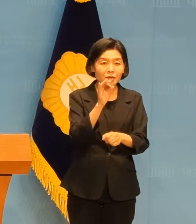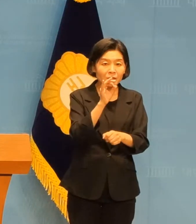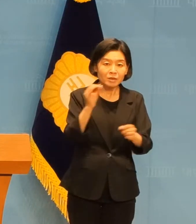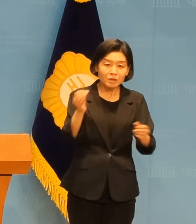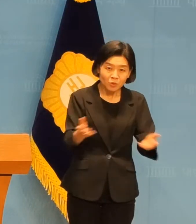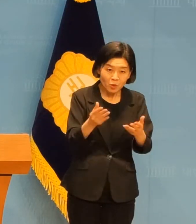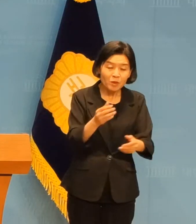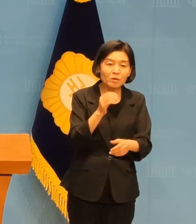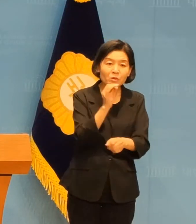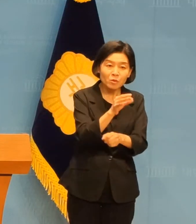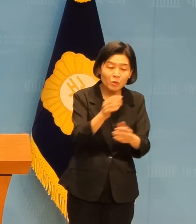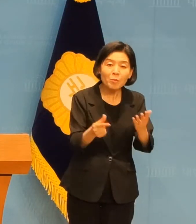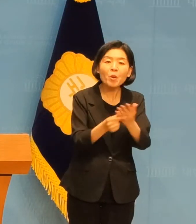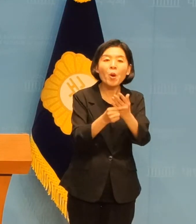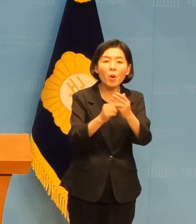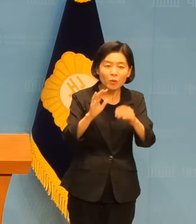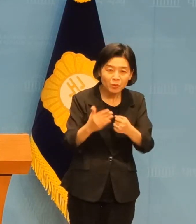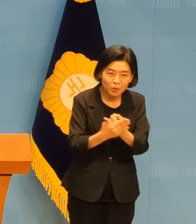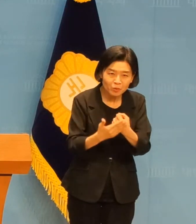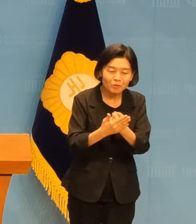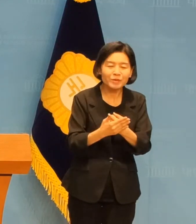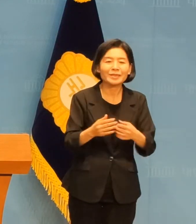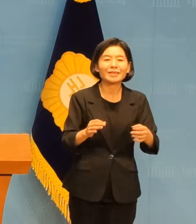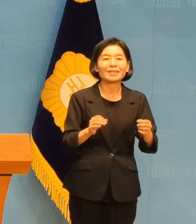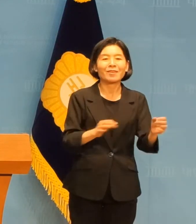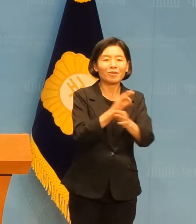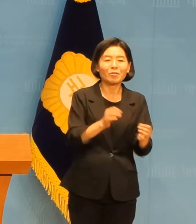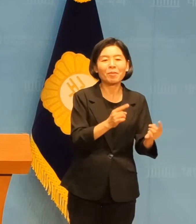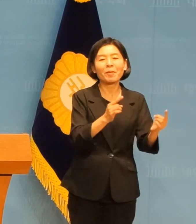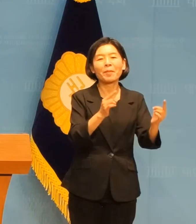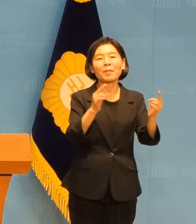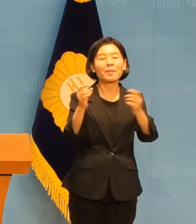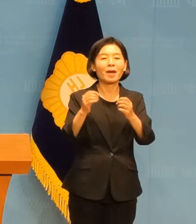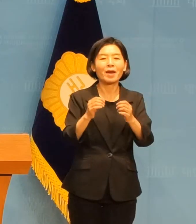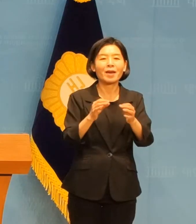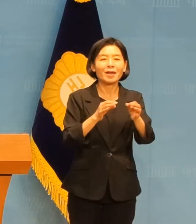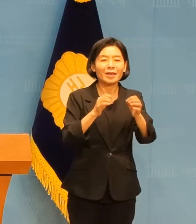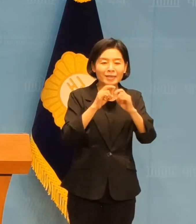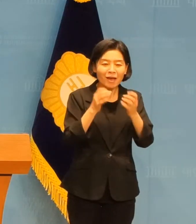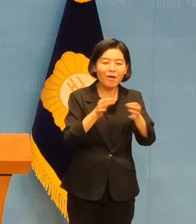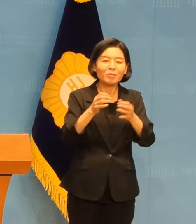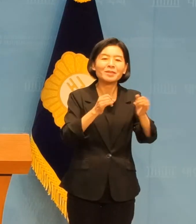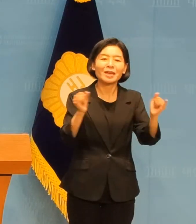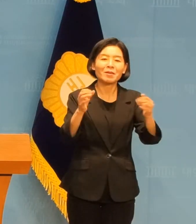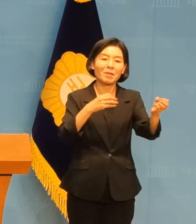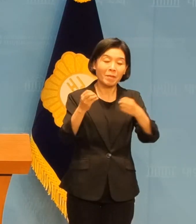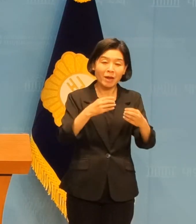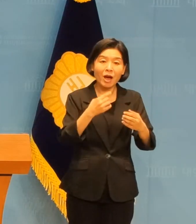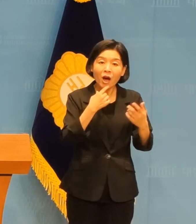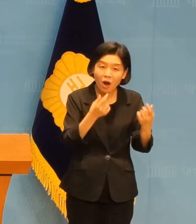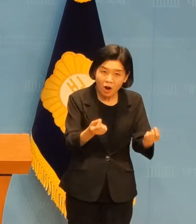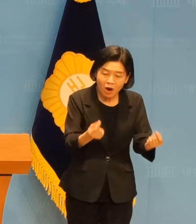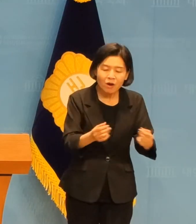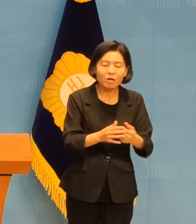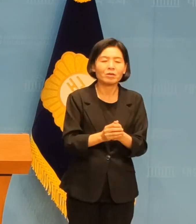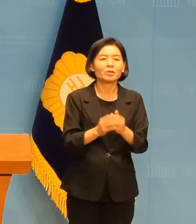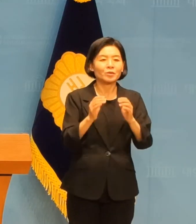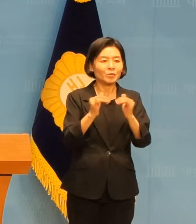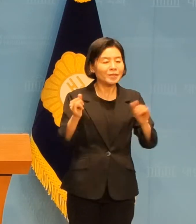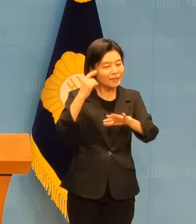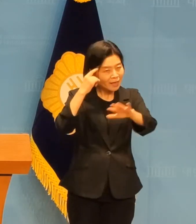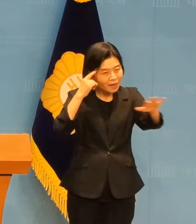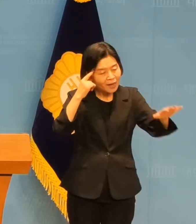장사가 살아났다는 자영업자의 말처럼 국민은 체감할 수 있는 민생정책과